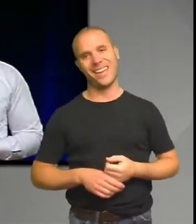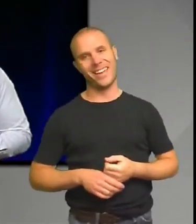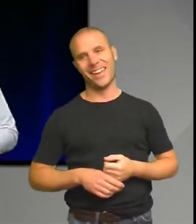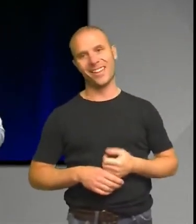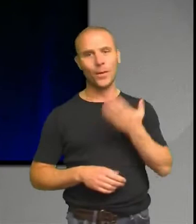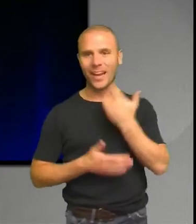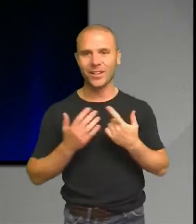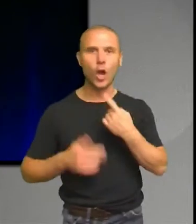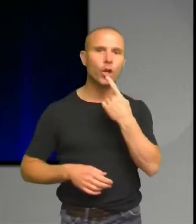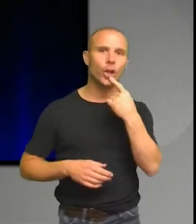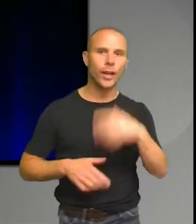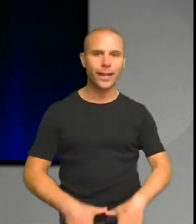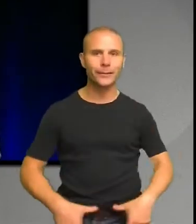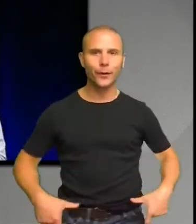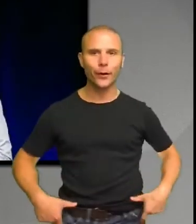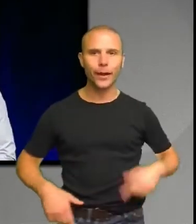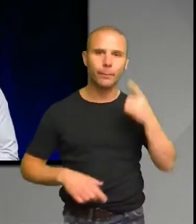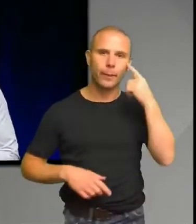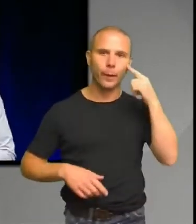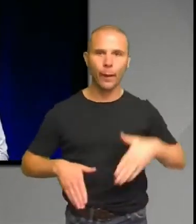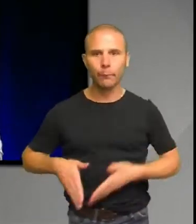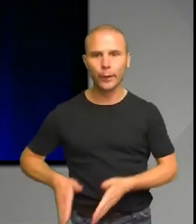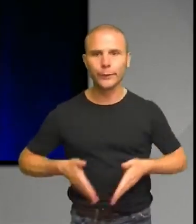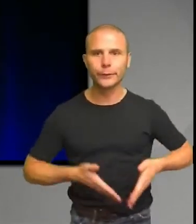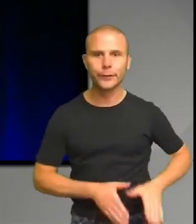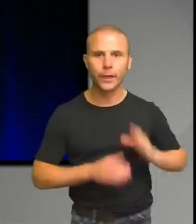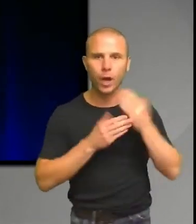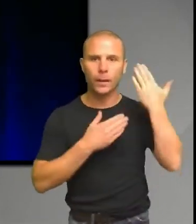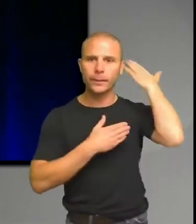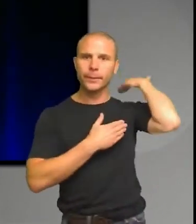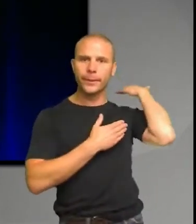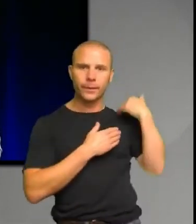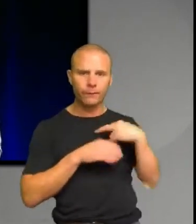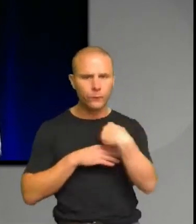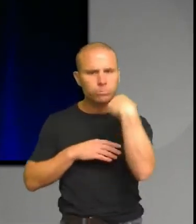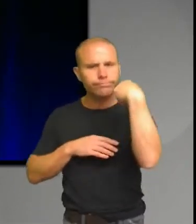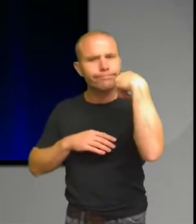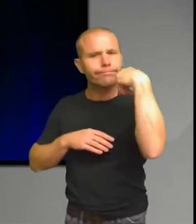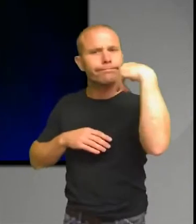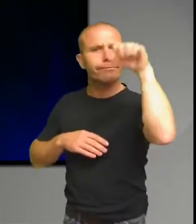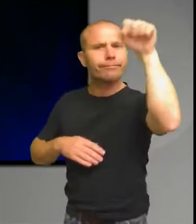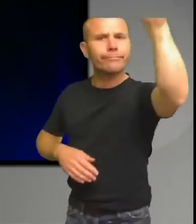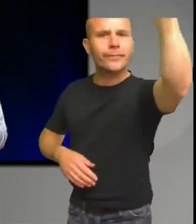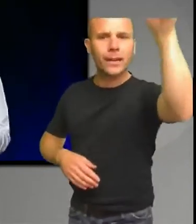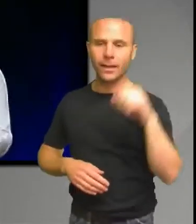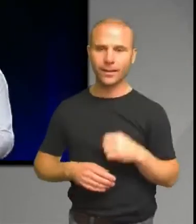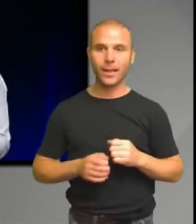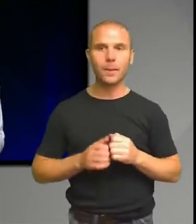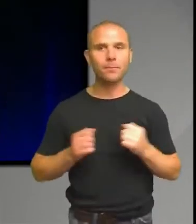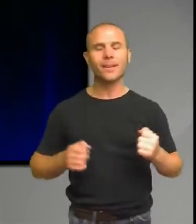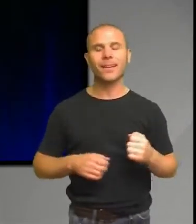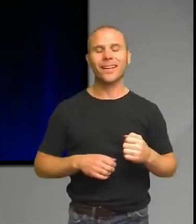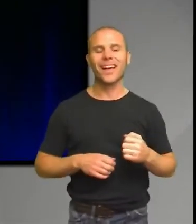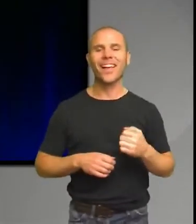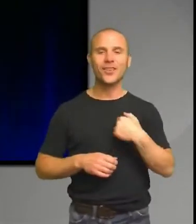röda kalsonger över dina blåa byxor och ha en mantel på ryggen och flyga. Men de förstod inte att det var det jag var, att det inte var det